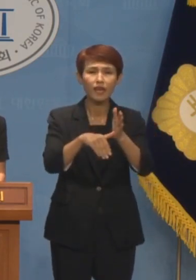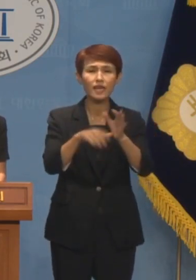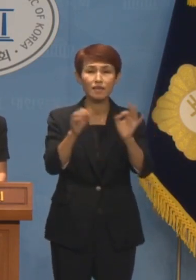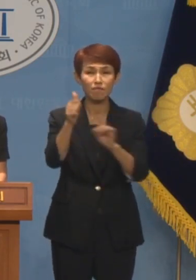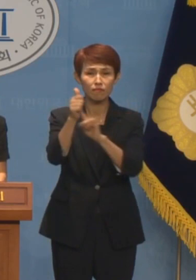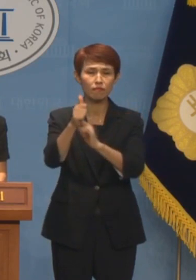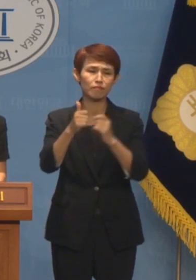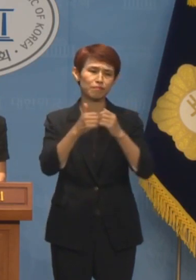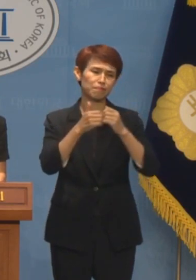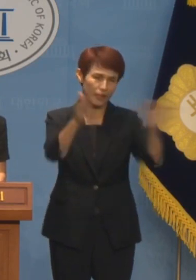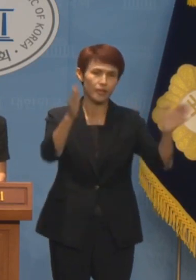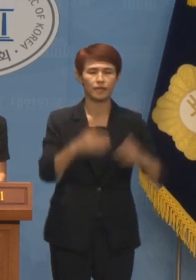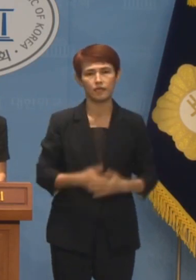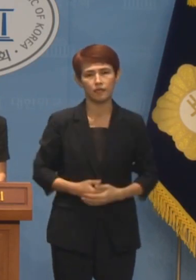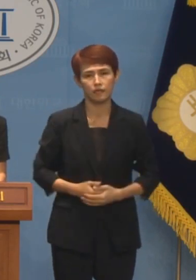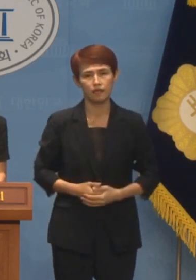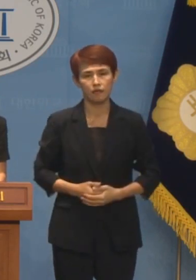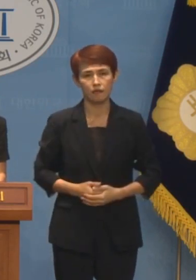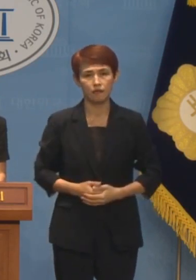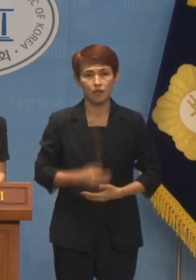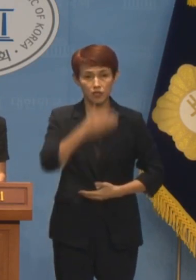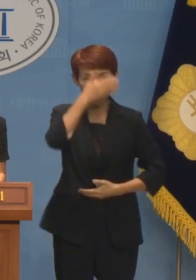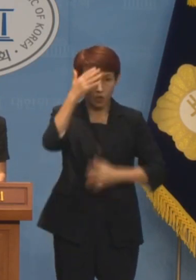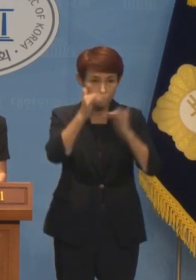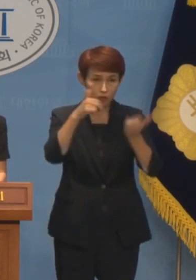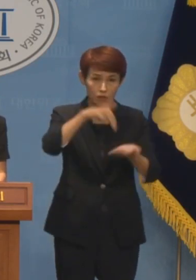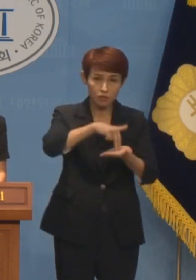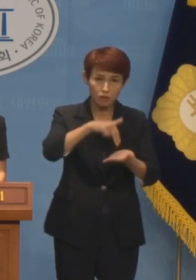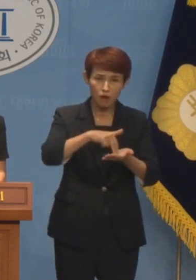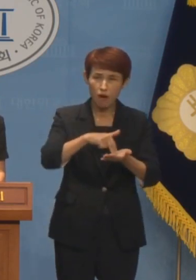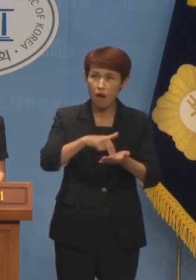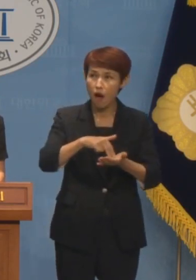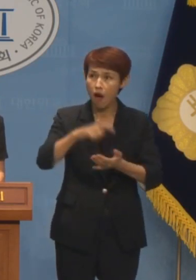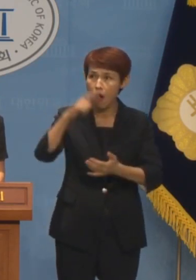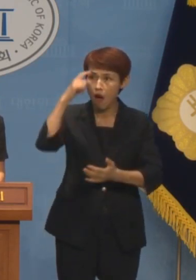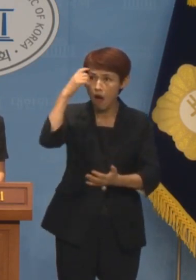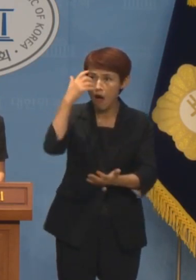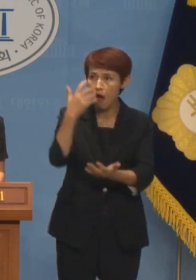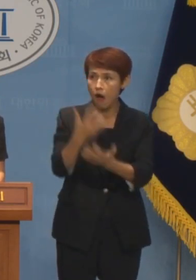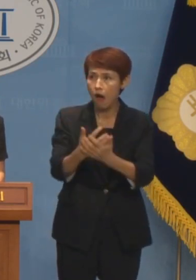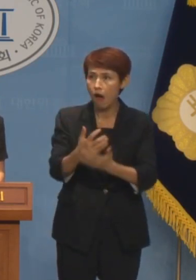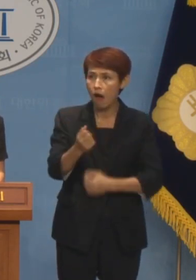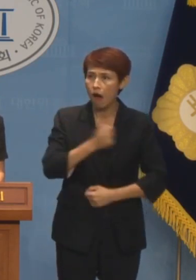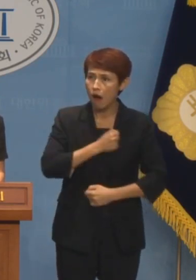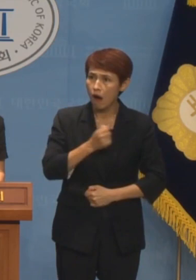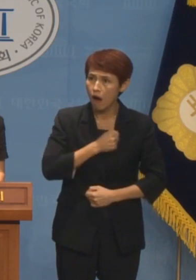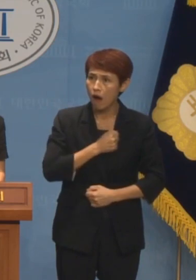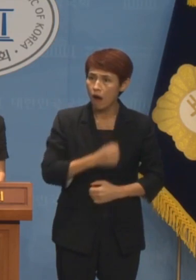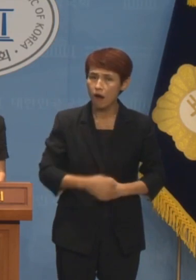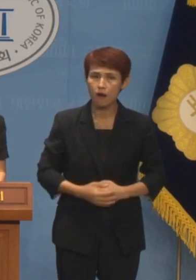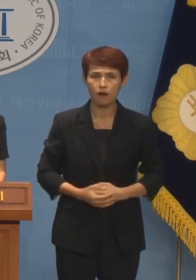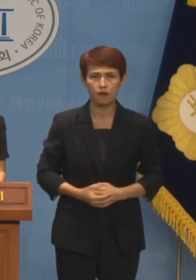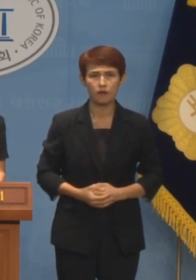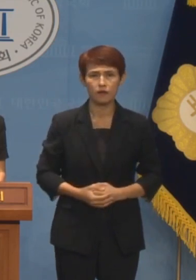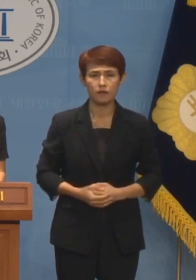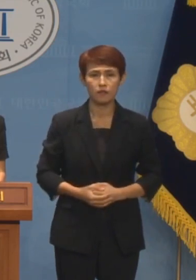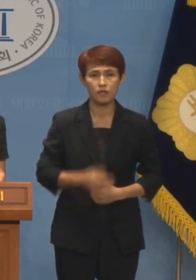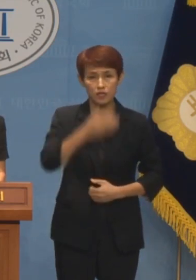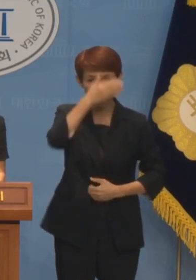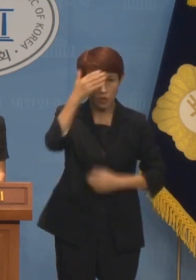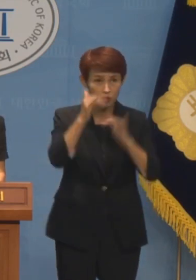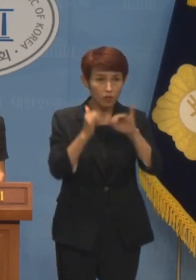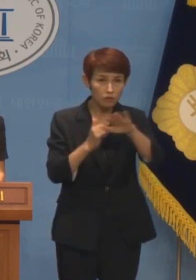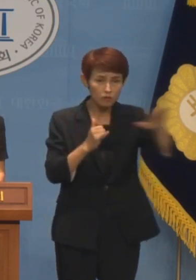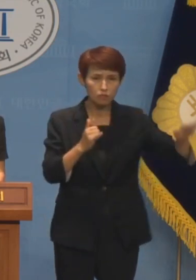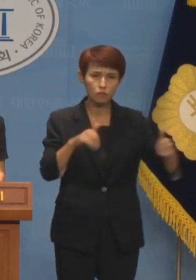발언입니다. 이런 소리를 들어야 하는 청년들은 고구마 1000개 먹은 듯 답답합니다. 청년들은